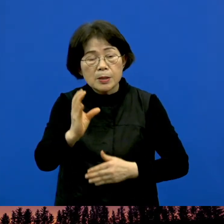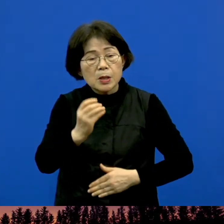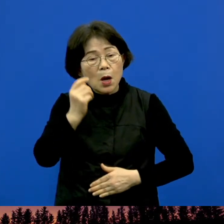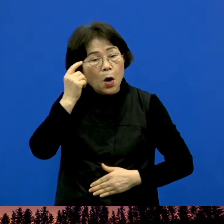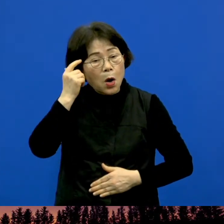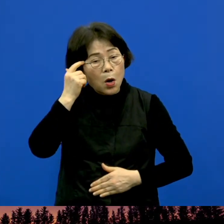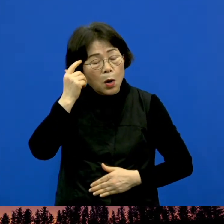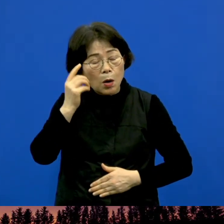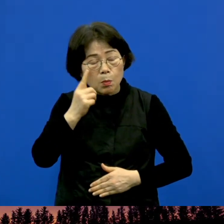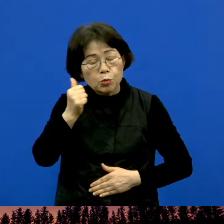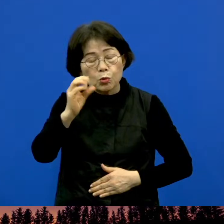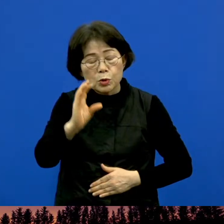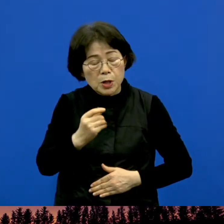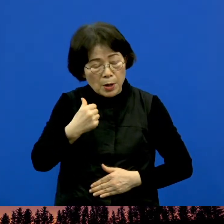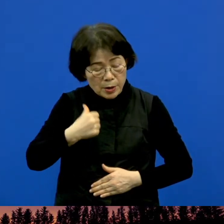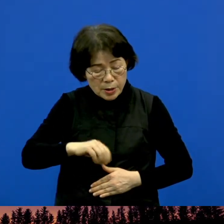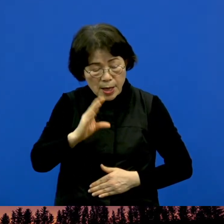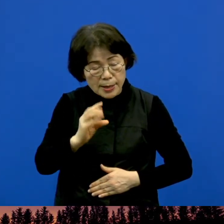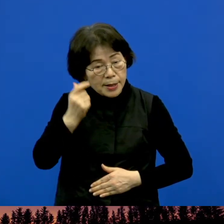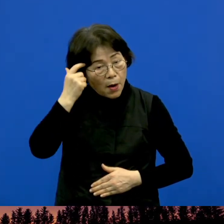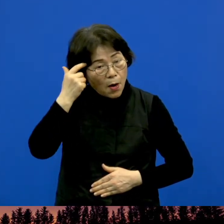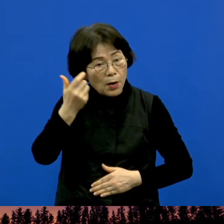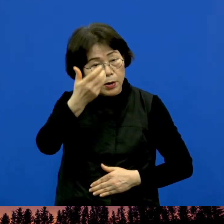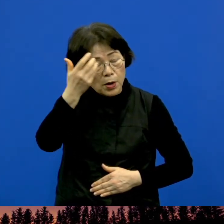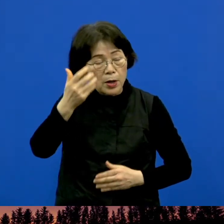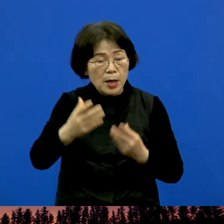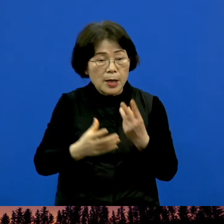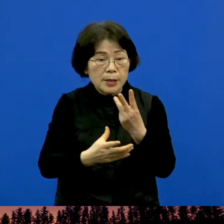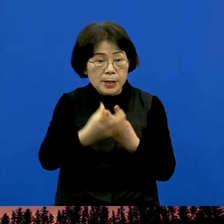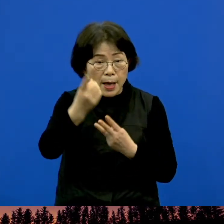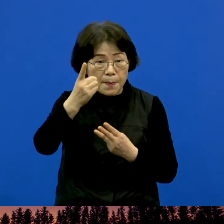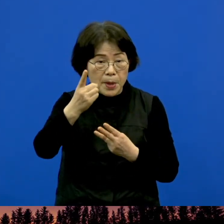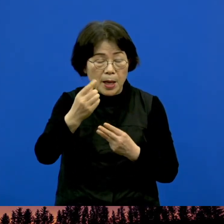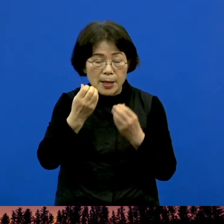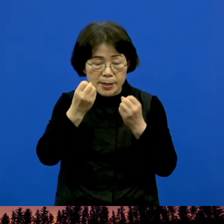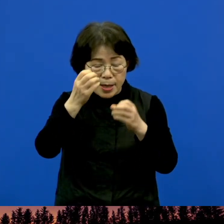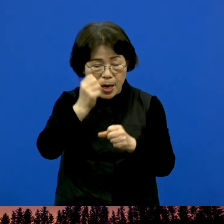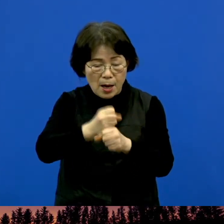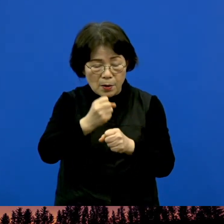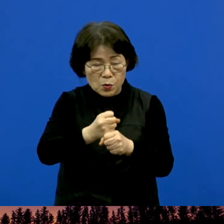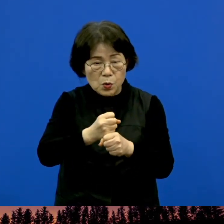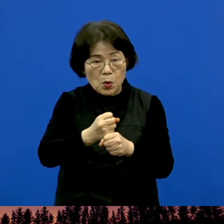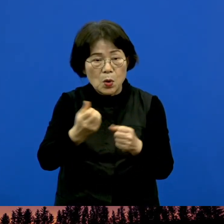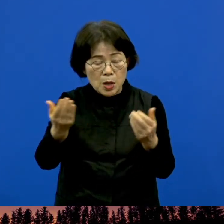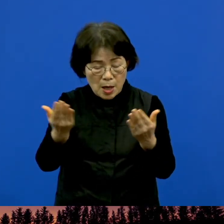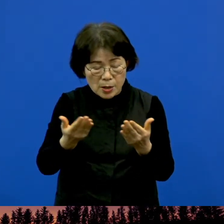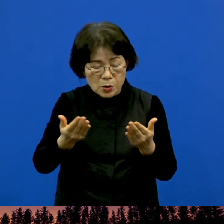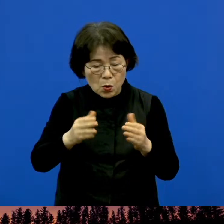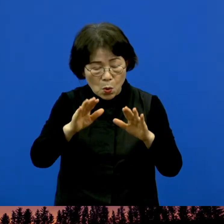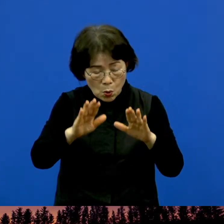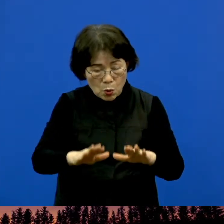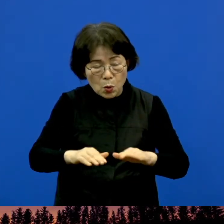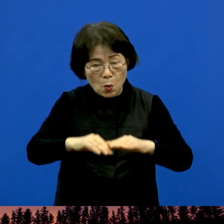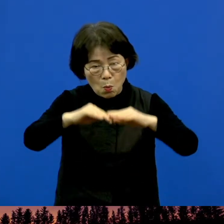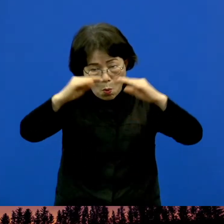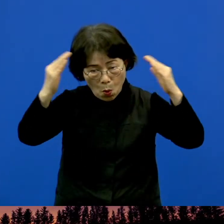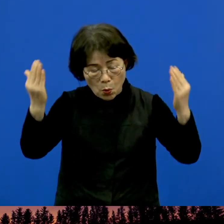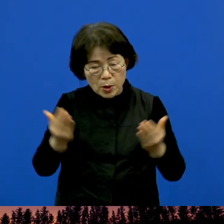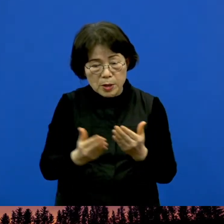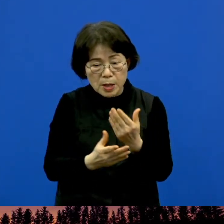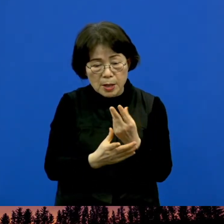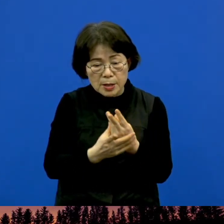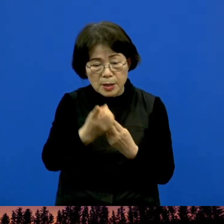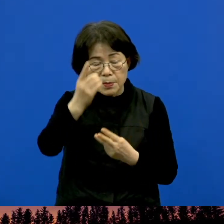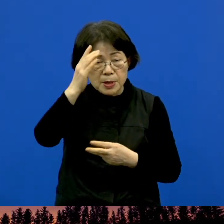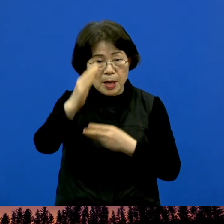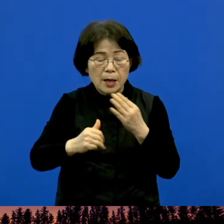성령의 그런 함께 창조의 사역을 이루어가시고 오늘 또 모든 것은 이 삼위일체